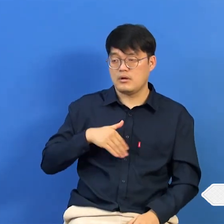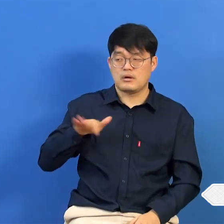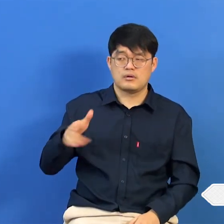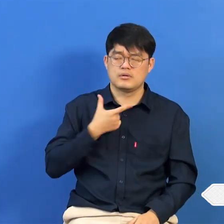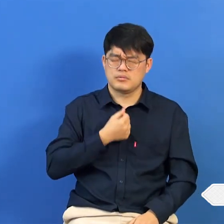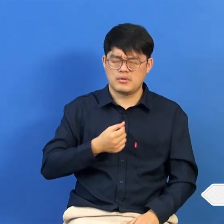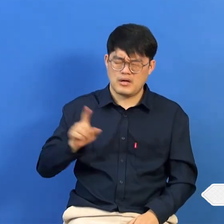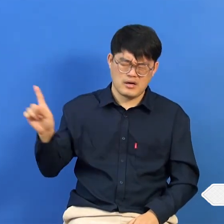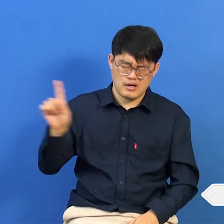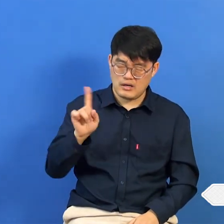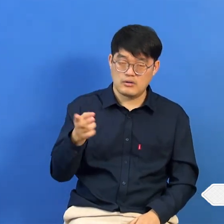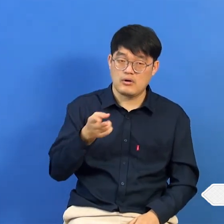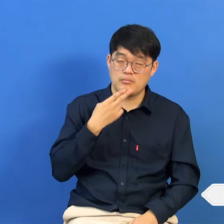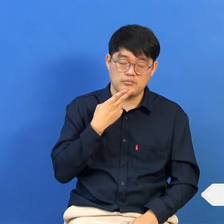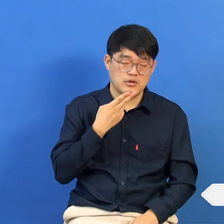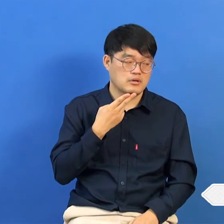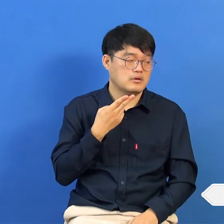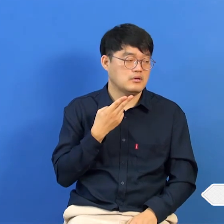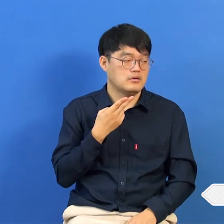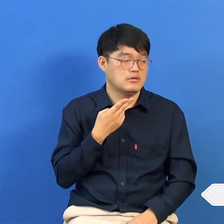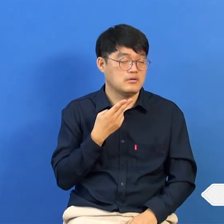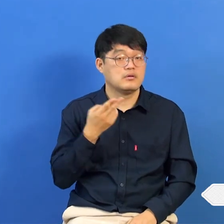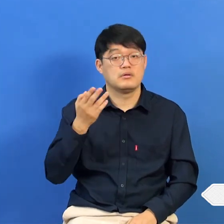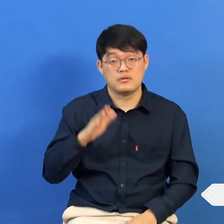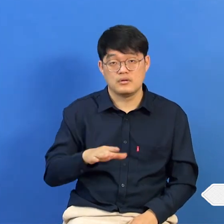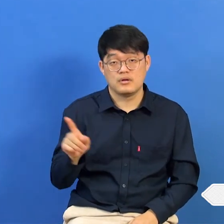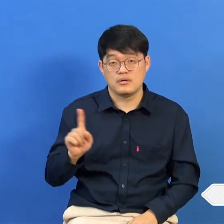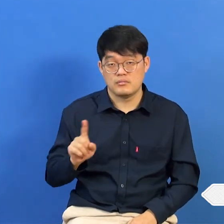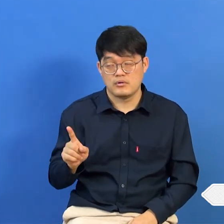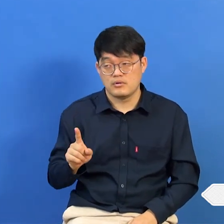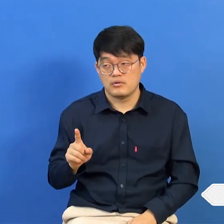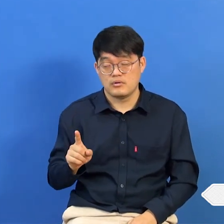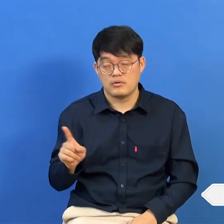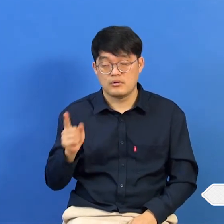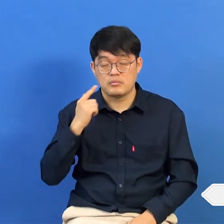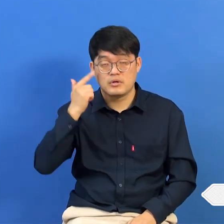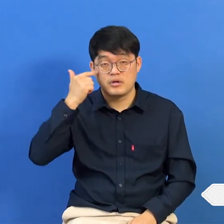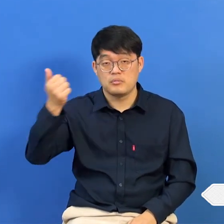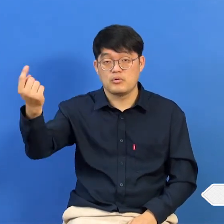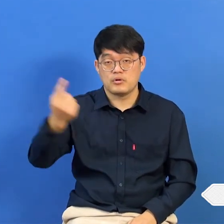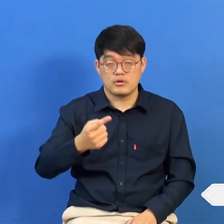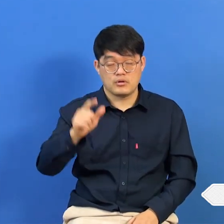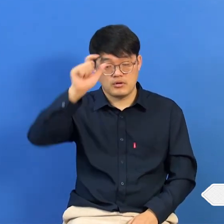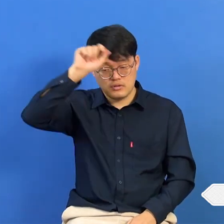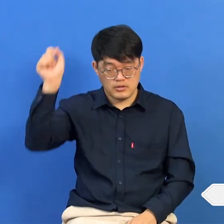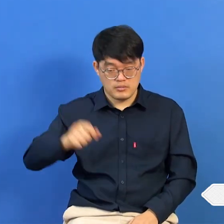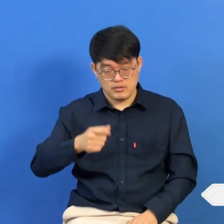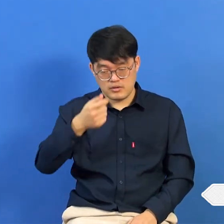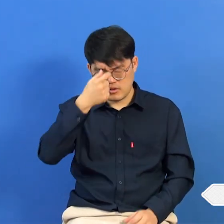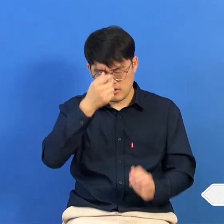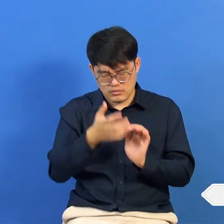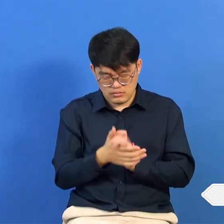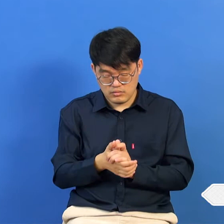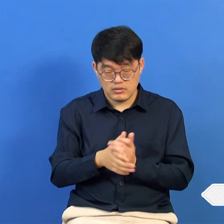없었습니다. 그런데 김희도 목사님 올라오셔가지고 새벽기도 마치고 서울역